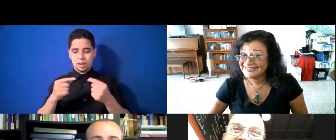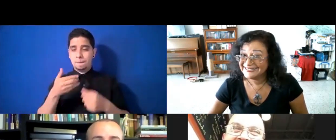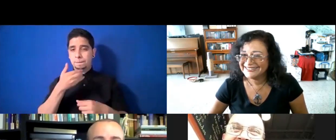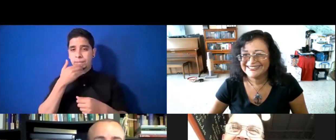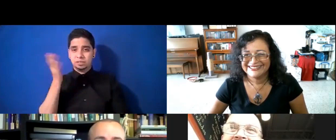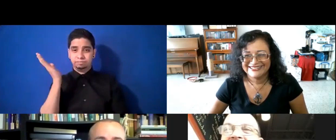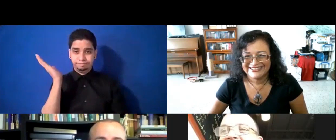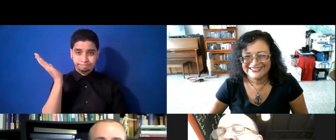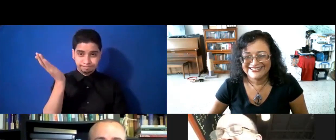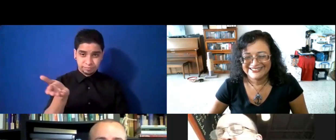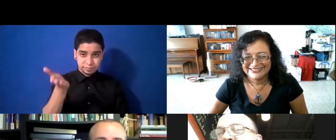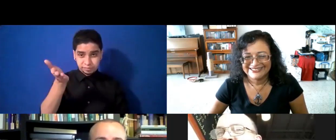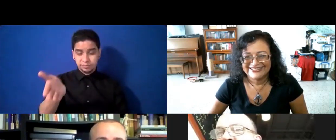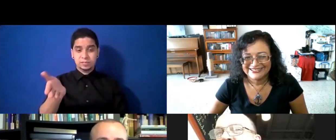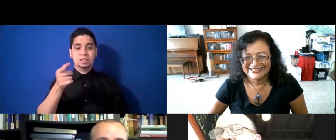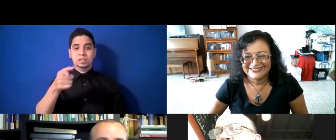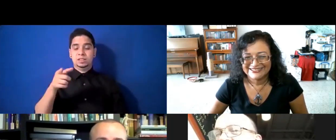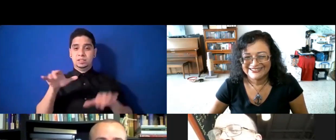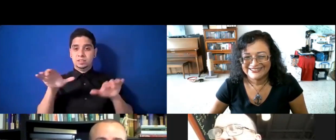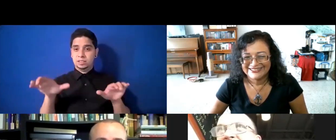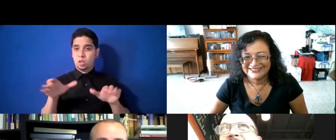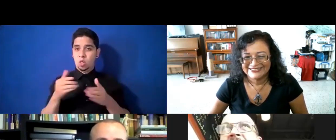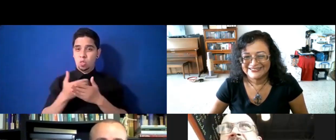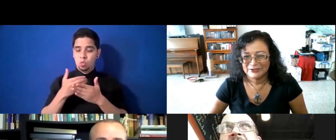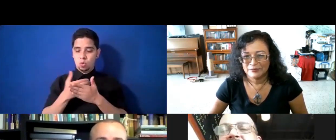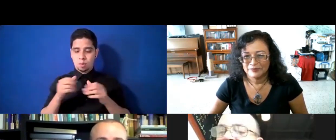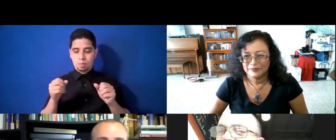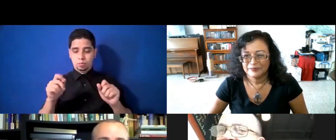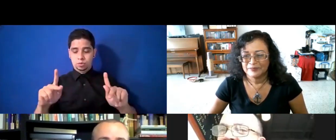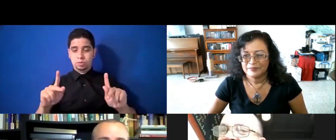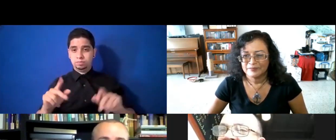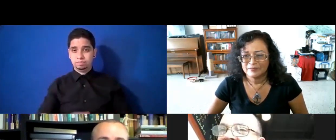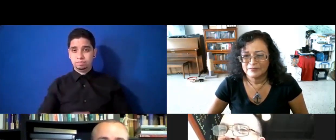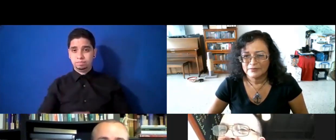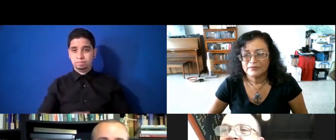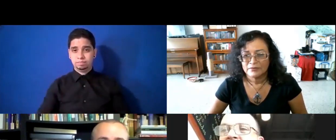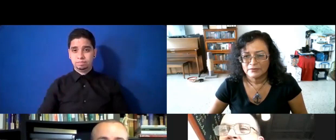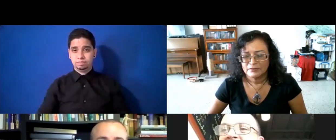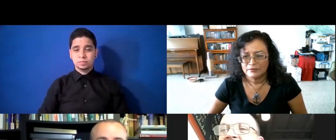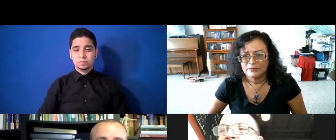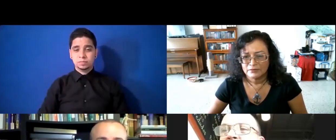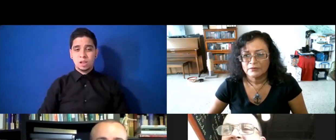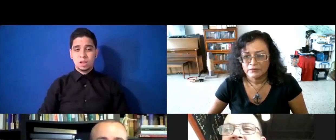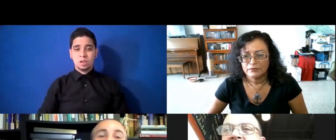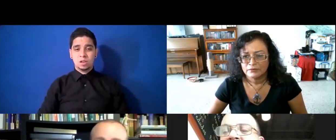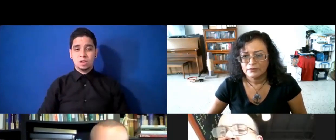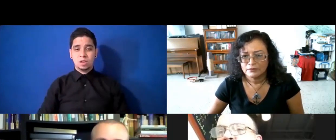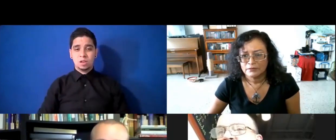y eso ha sido, pues, una nueva oportunidad. En el caso de los deliveries de las plataformas, ya Uber,